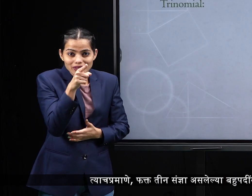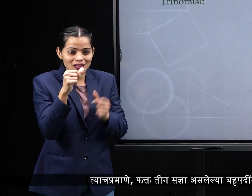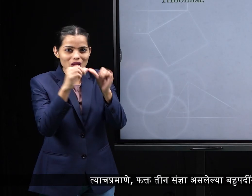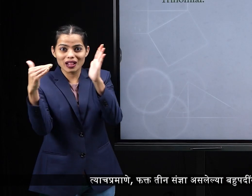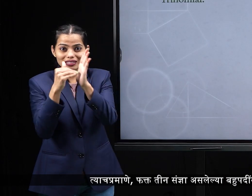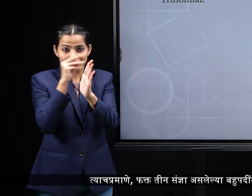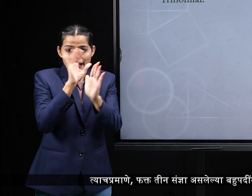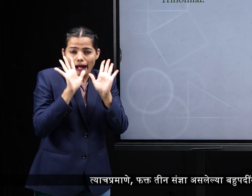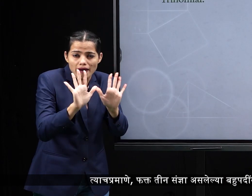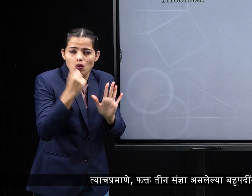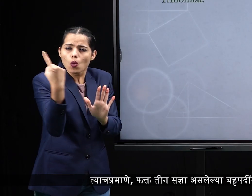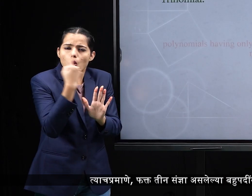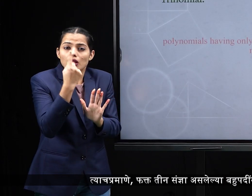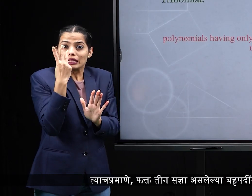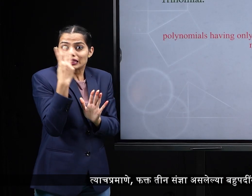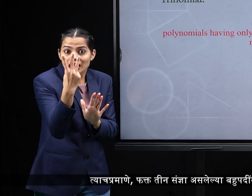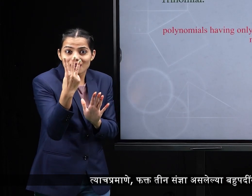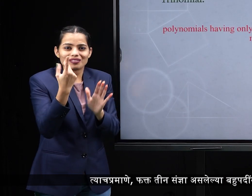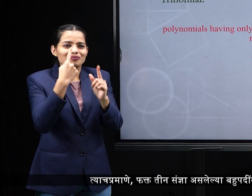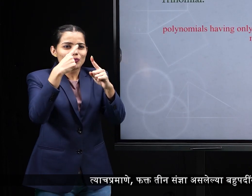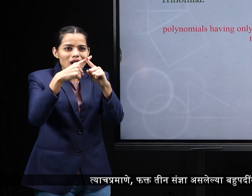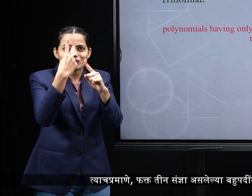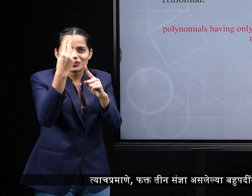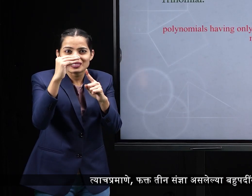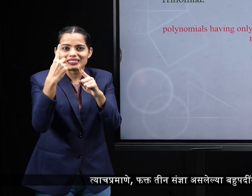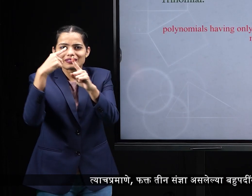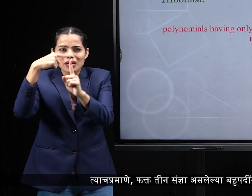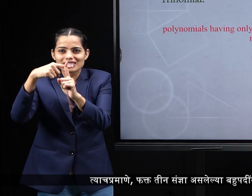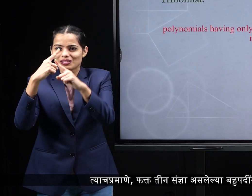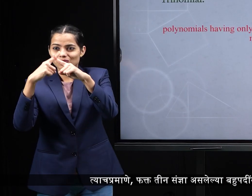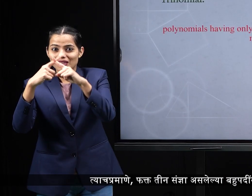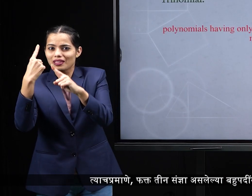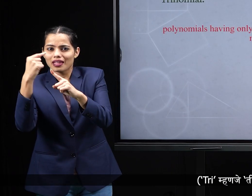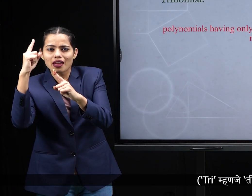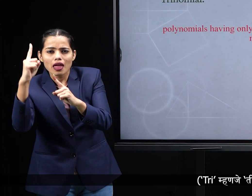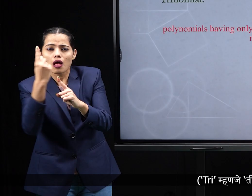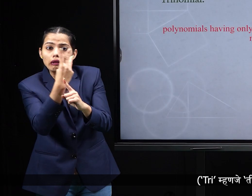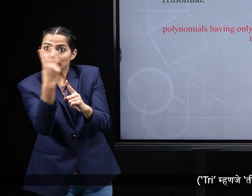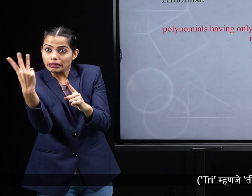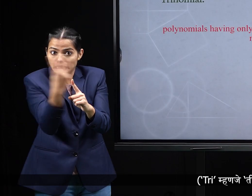त्याचप्रमाणे फक्त तीन संख्या असलेल्या बहुपदींनी त्रिपद ट्रायनॉमियल म्हणतात. ट्राय म्हणजे 3.